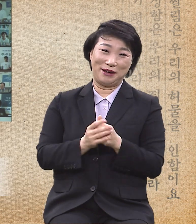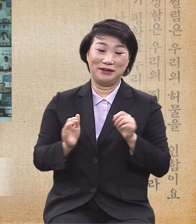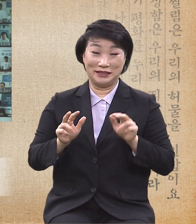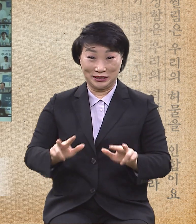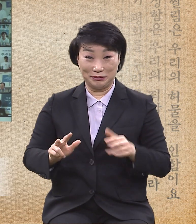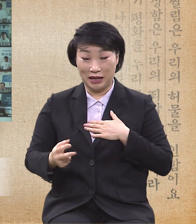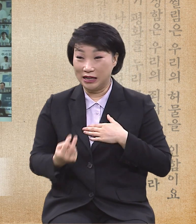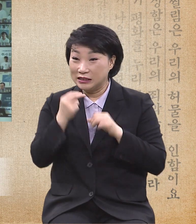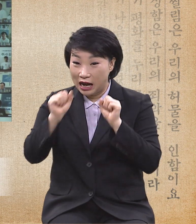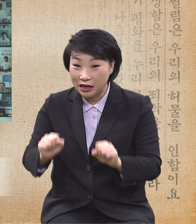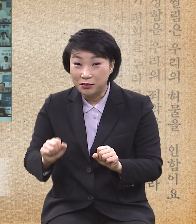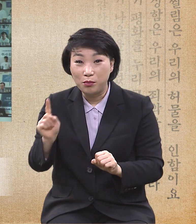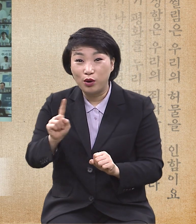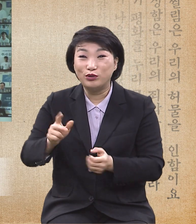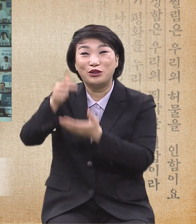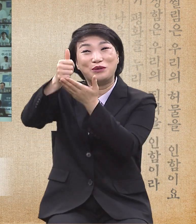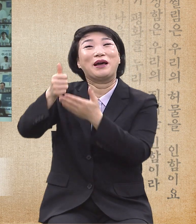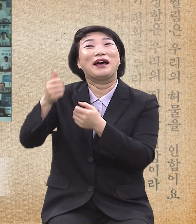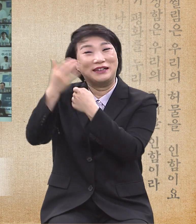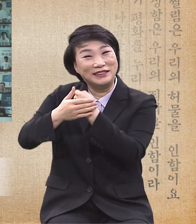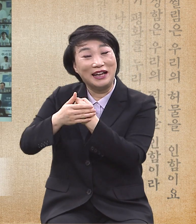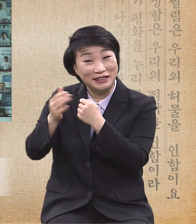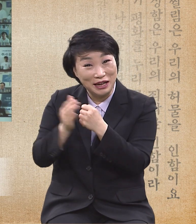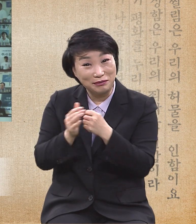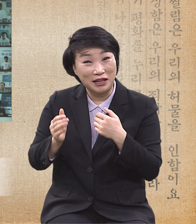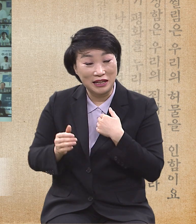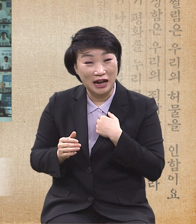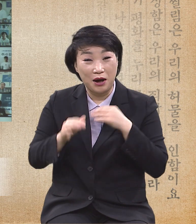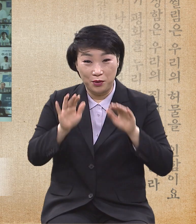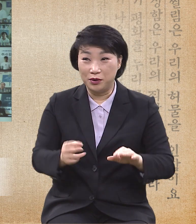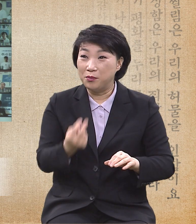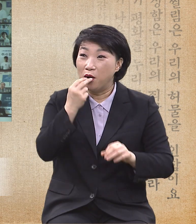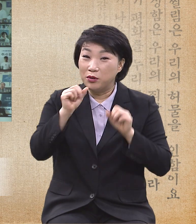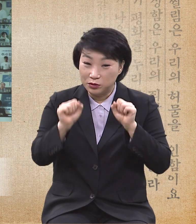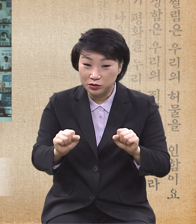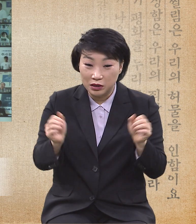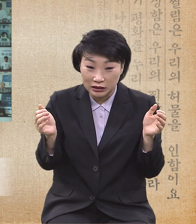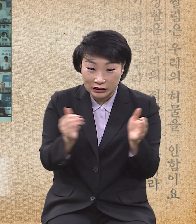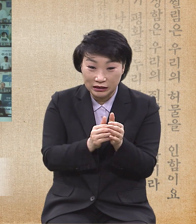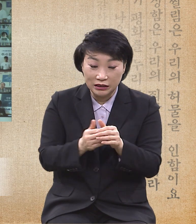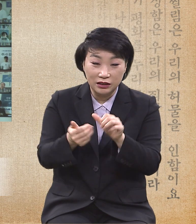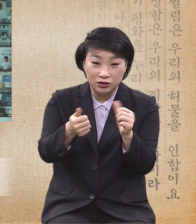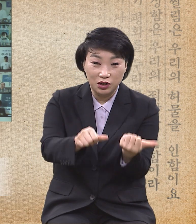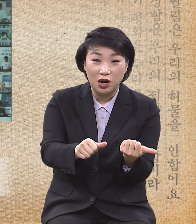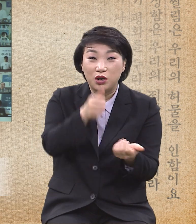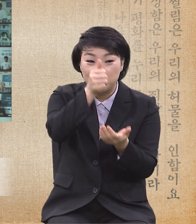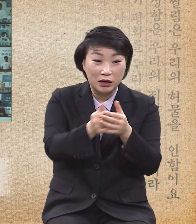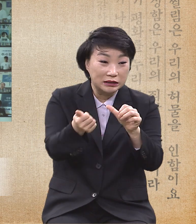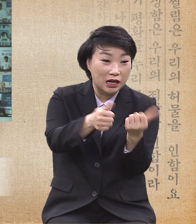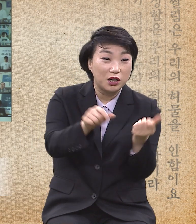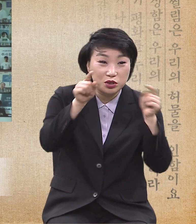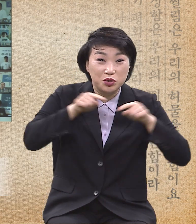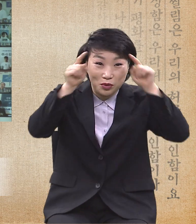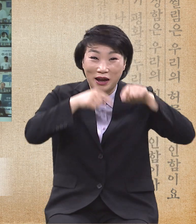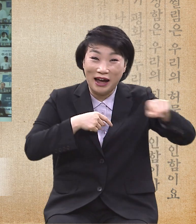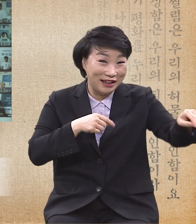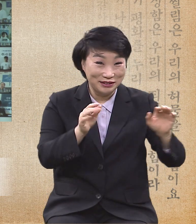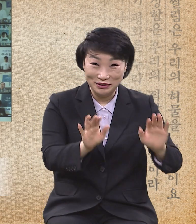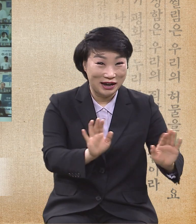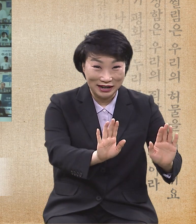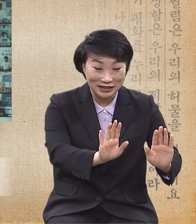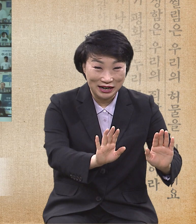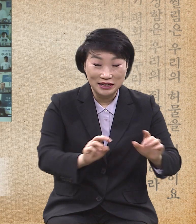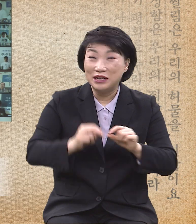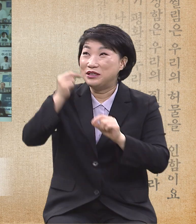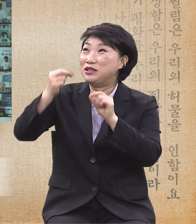지금 살고 있는 것도 주님의 것이요. 오늘 목숨이 끝나도 죄와 사망과 지옥에서 벗어나서